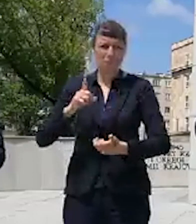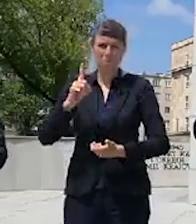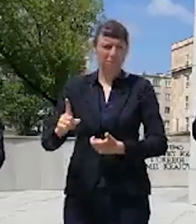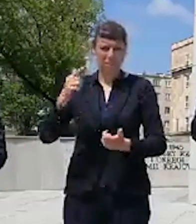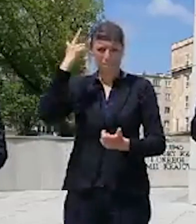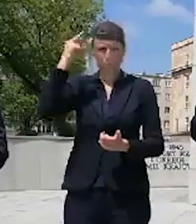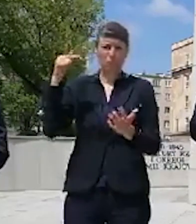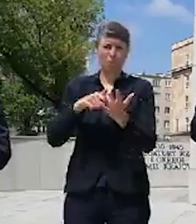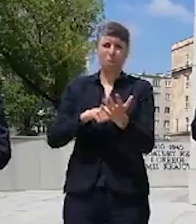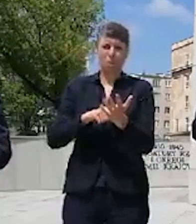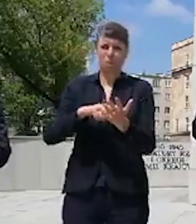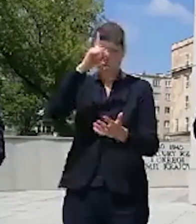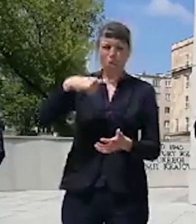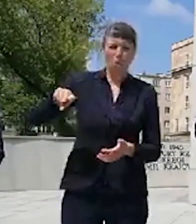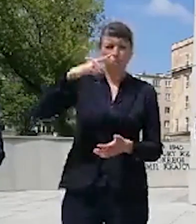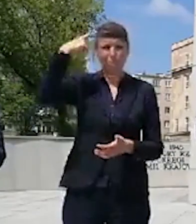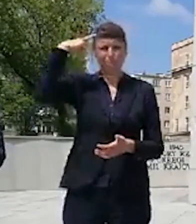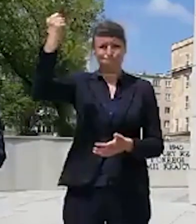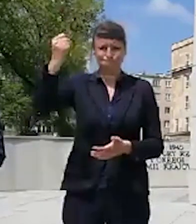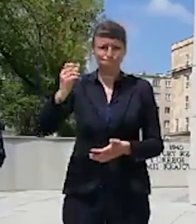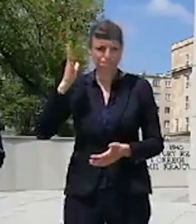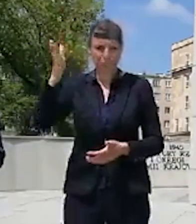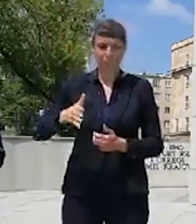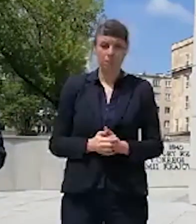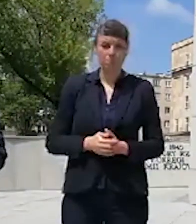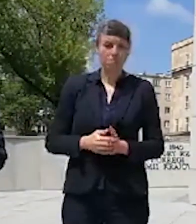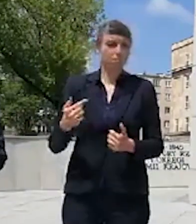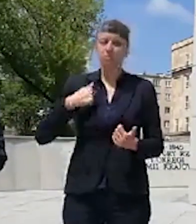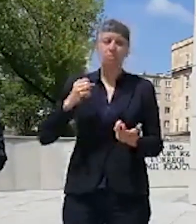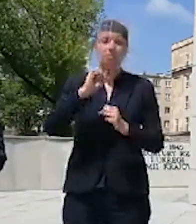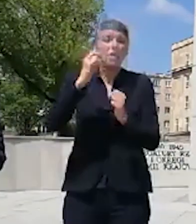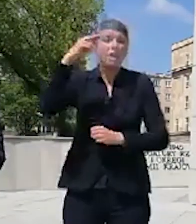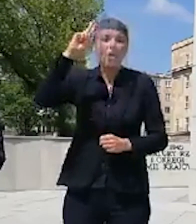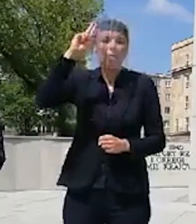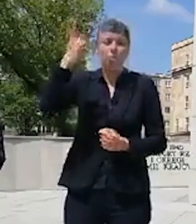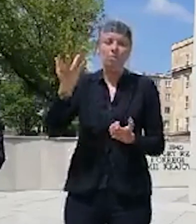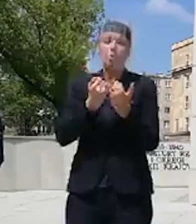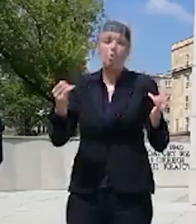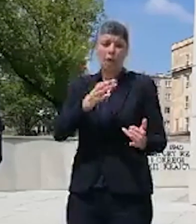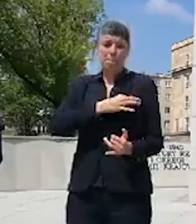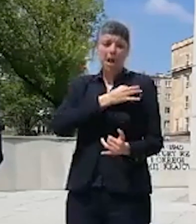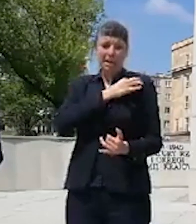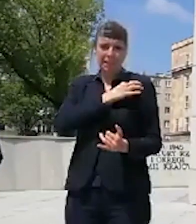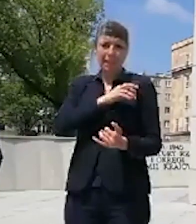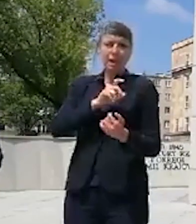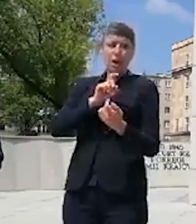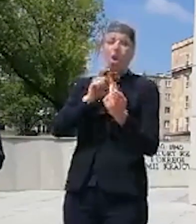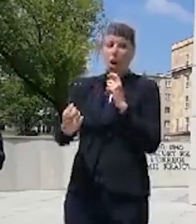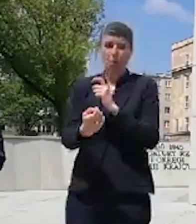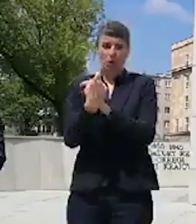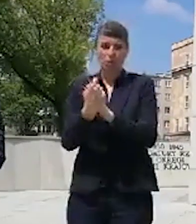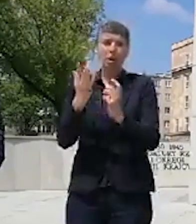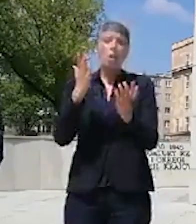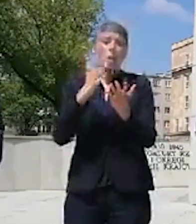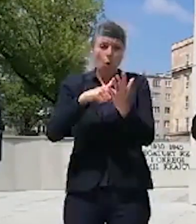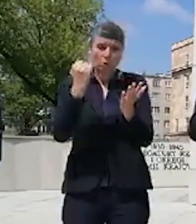już teraz. Ale dalibóg nie jestem w stanie do końca zrozumieć postępowania partii opozycyjnych, które mając ustawę w Senacie od 2 tygodni